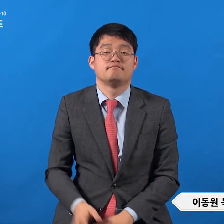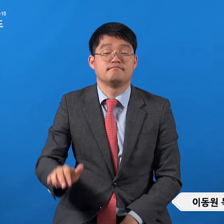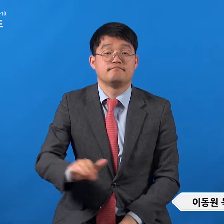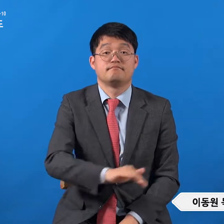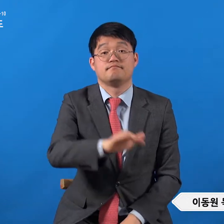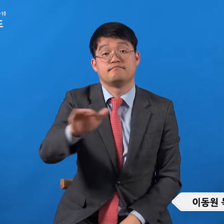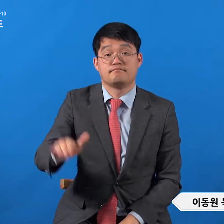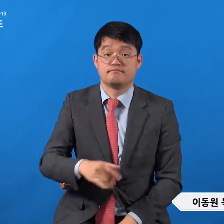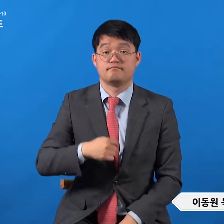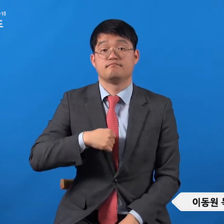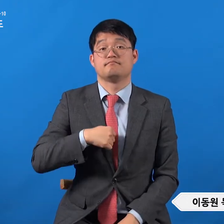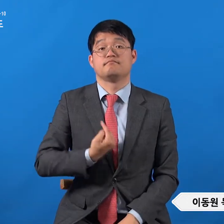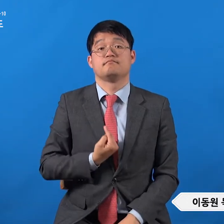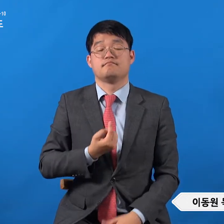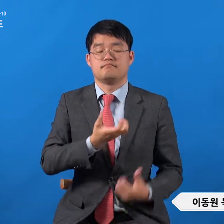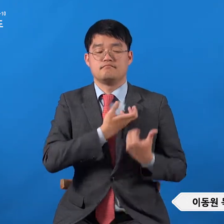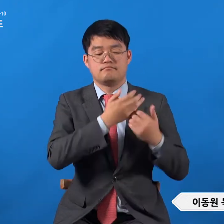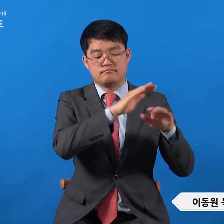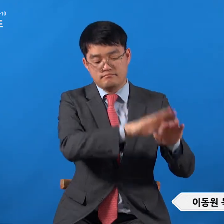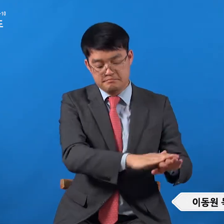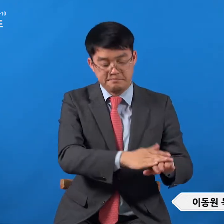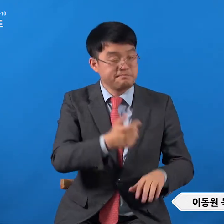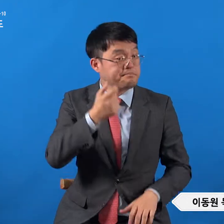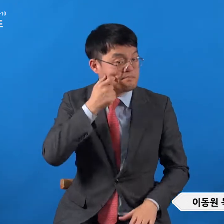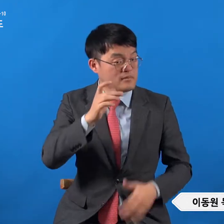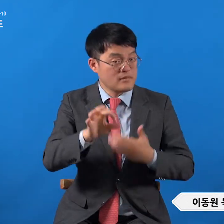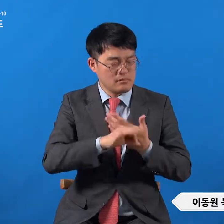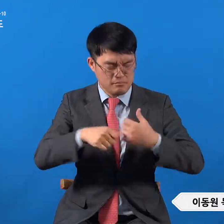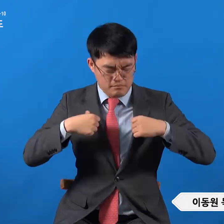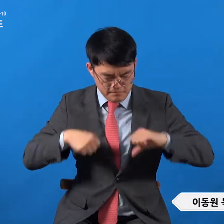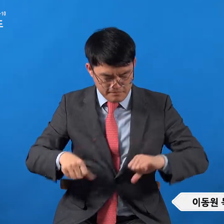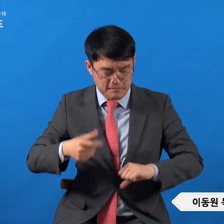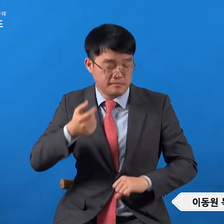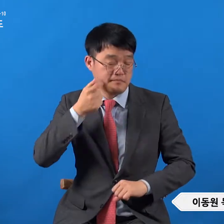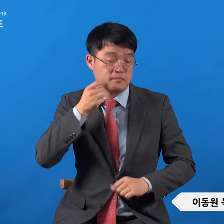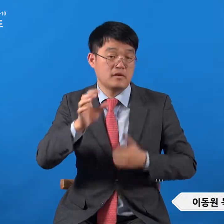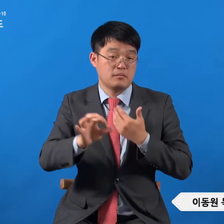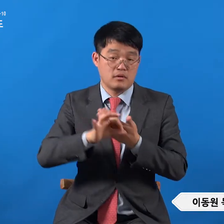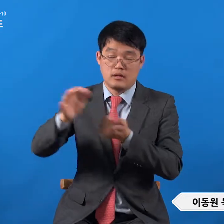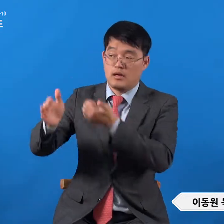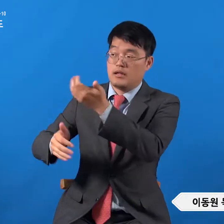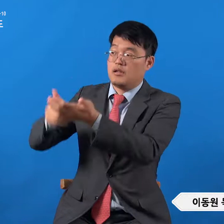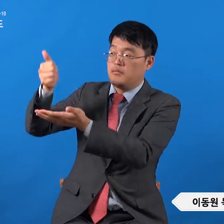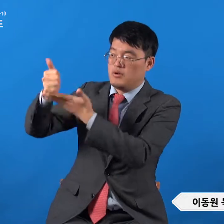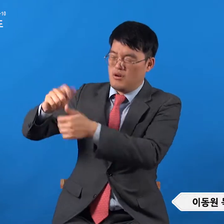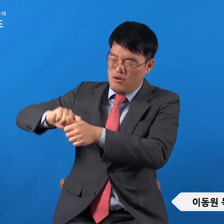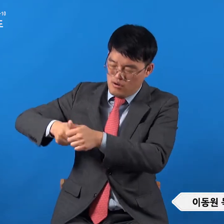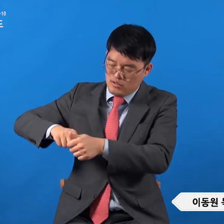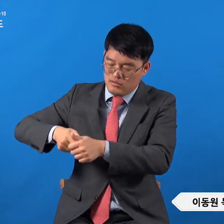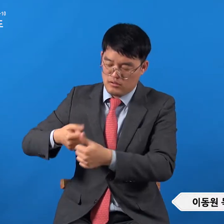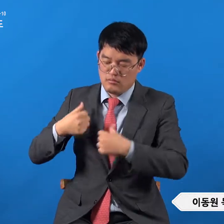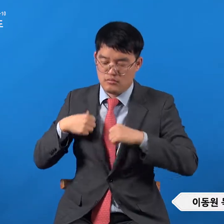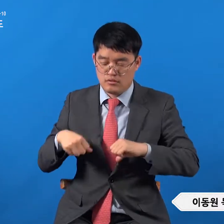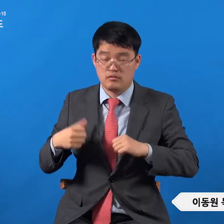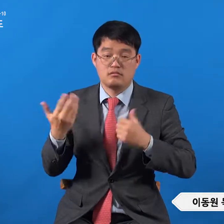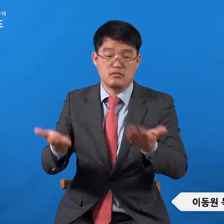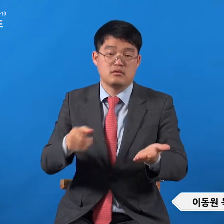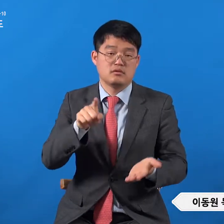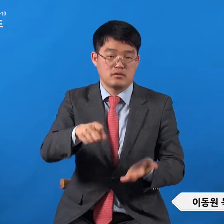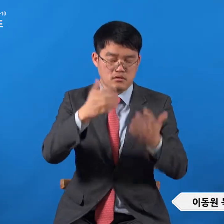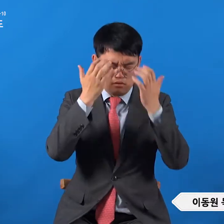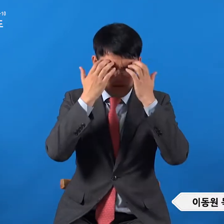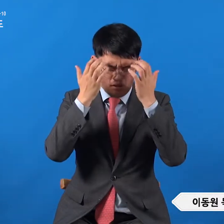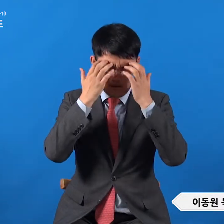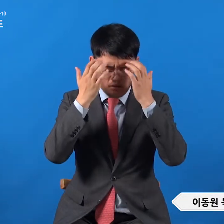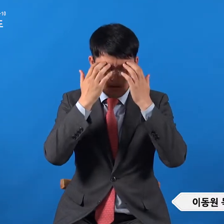자, 우리가 이것을 스스로 내려놓지 못한다면, 포기하지 못한다면 하나님이 억지로라도 포기하게 하세요.